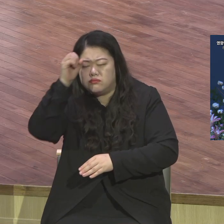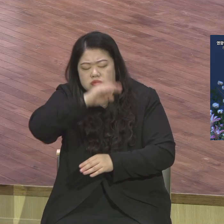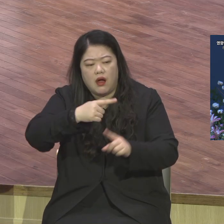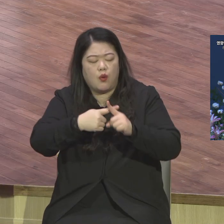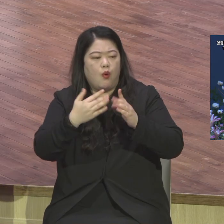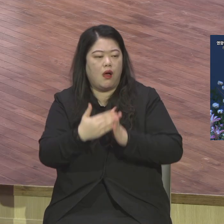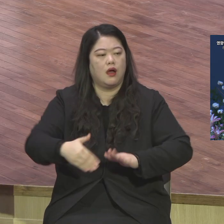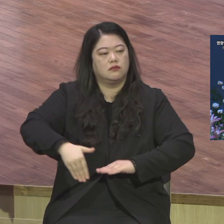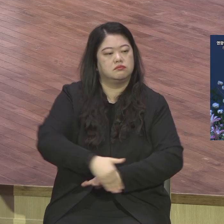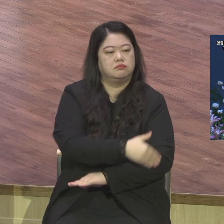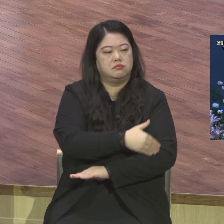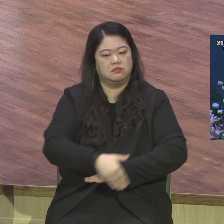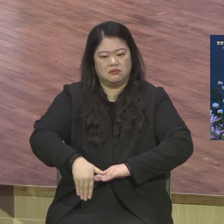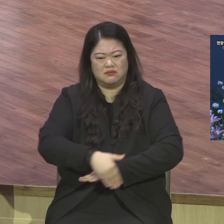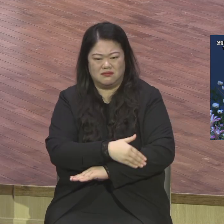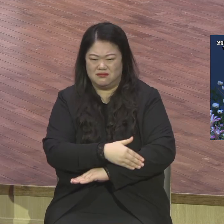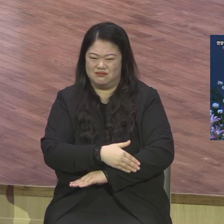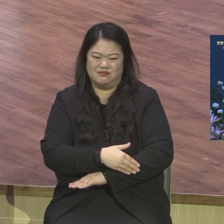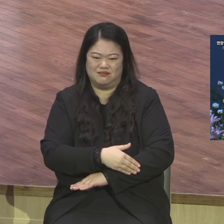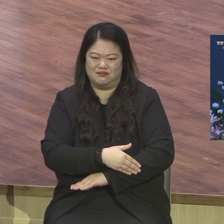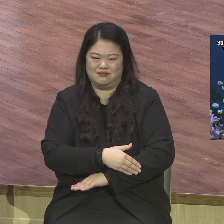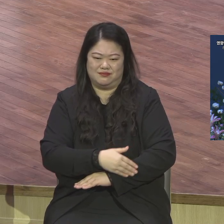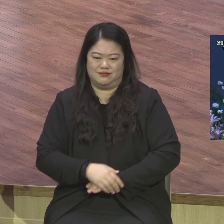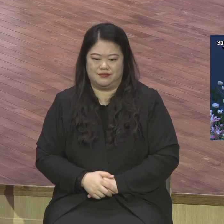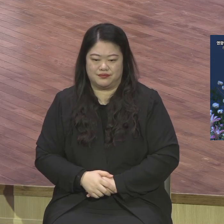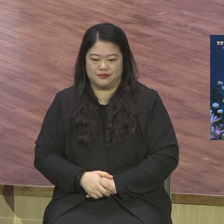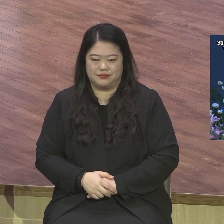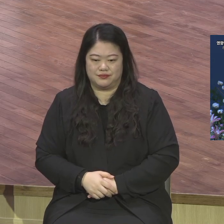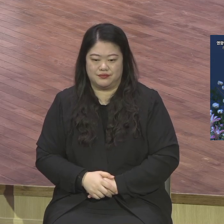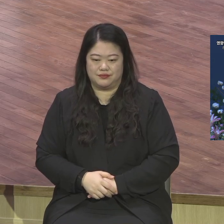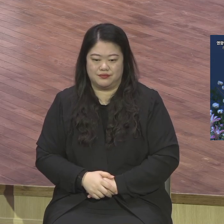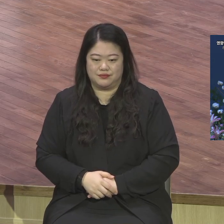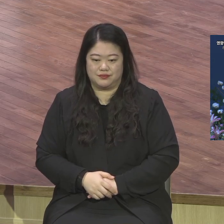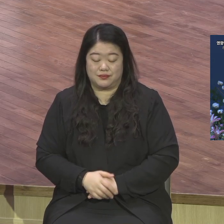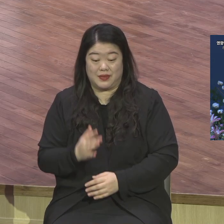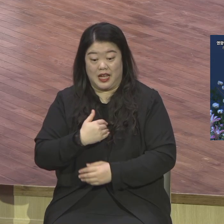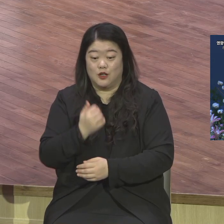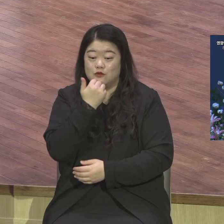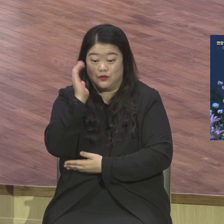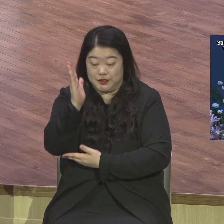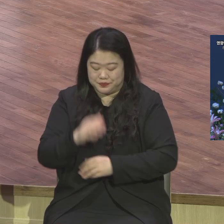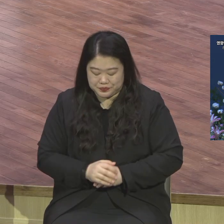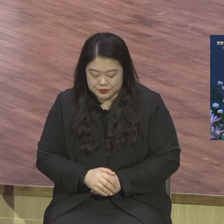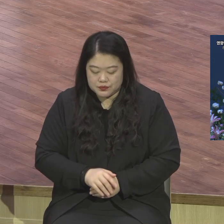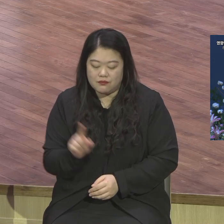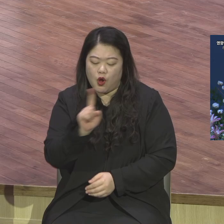모습. 어느 교회 앞에서 이 과일 가기를 하는 분이 있었어요. 한 분은